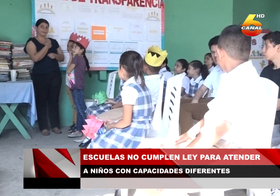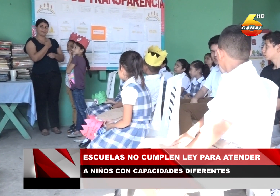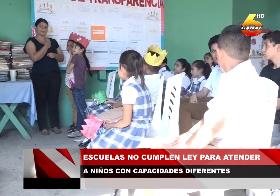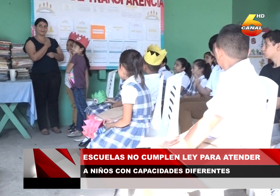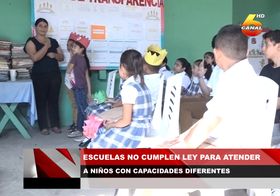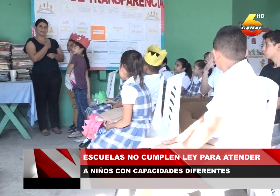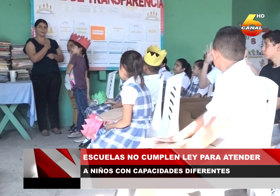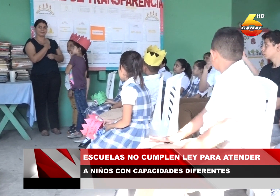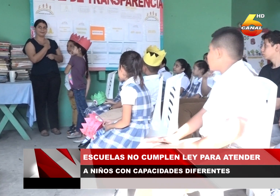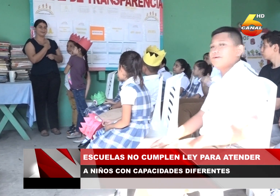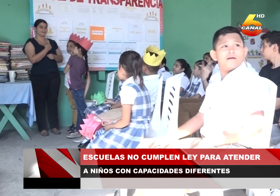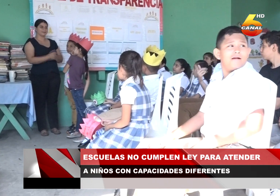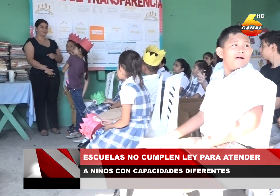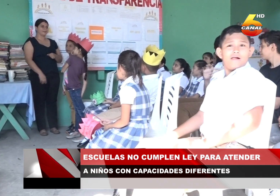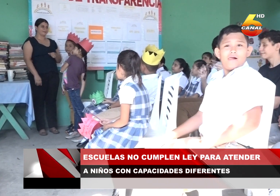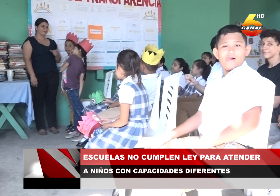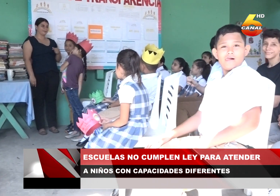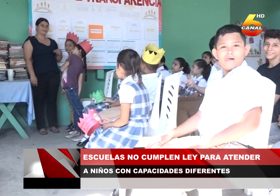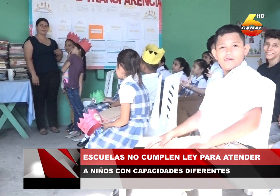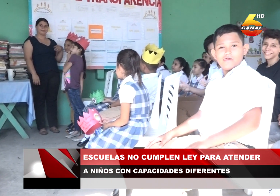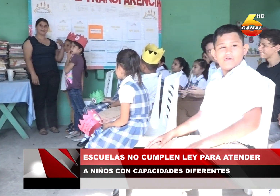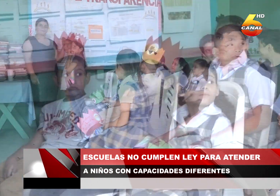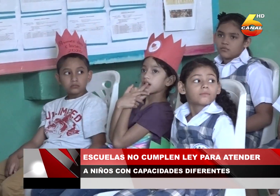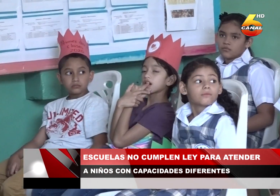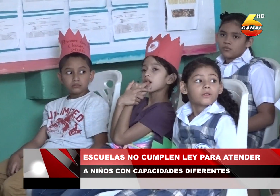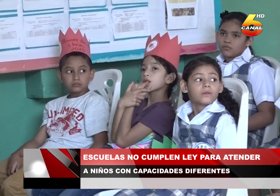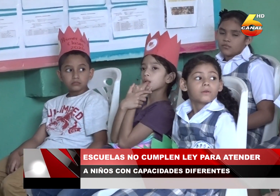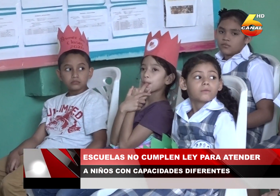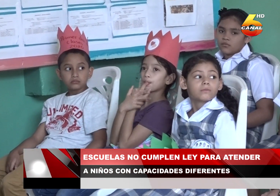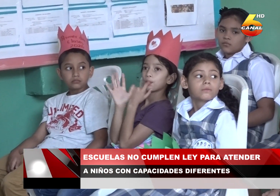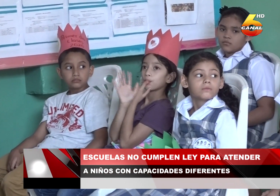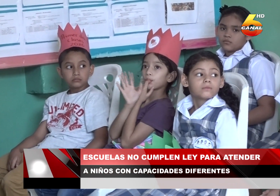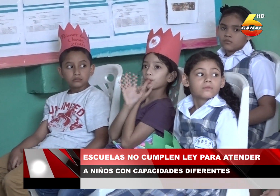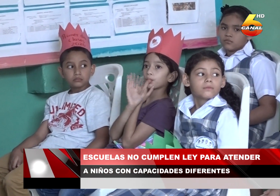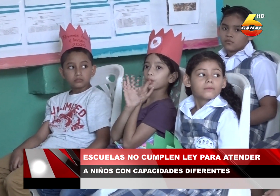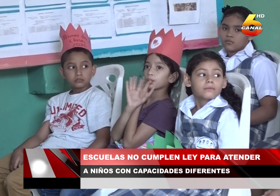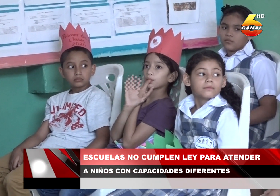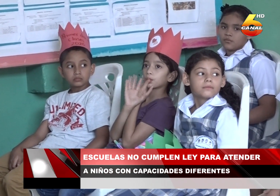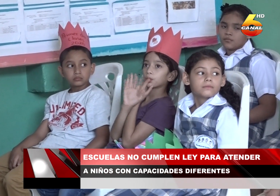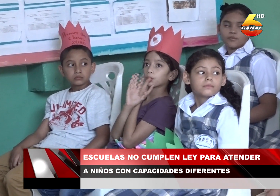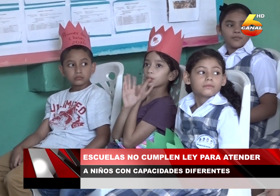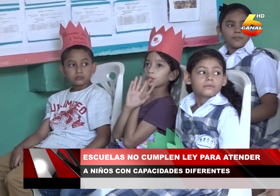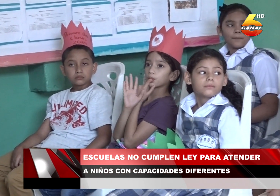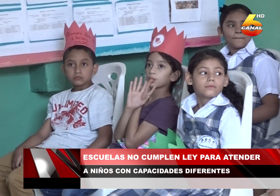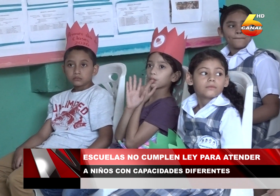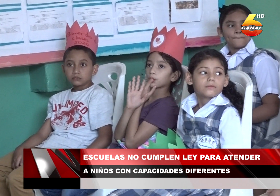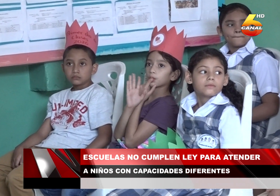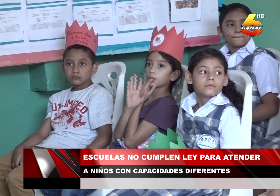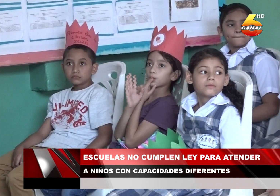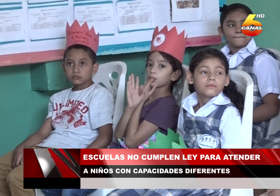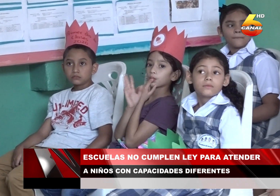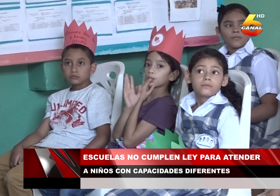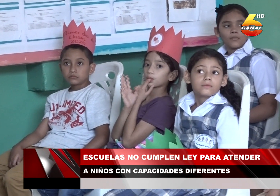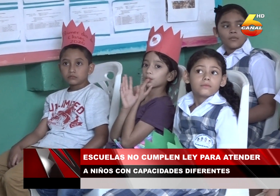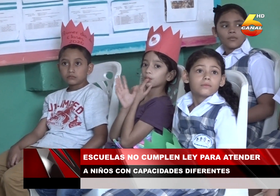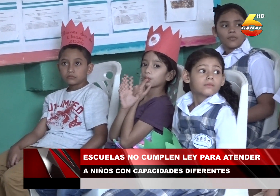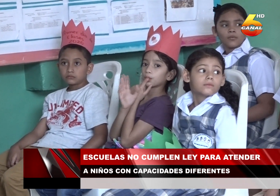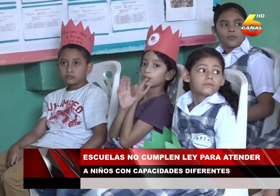en su lengua que la lengua de señas la falta de espacio para ello y ha generado que estos menores viajen de una